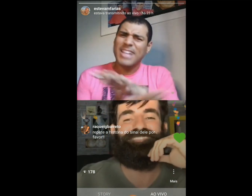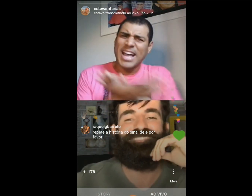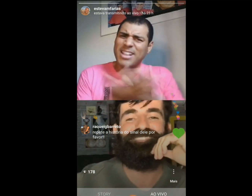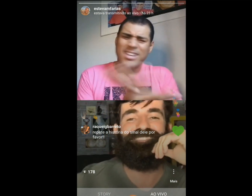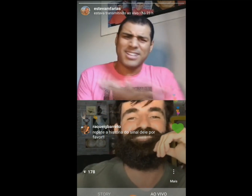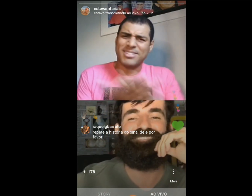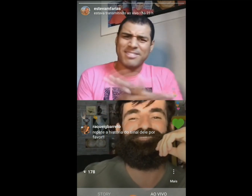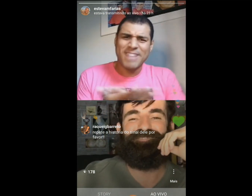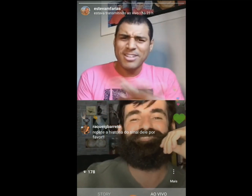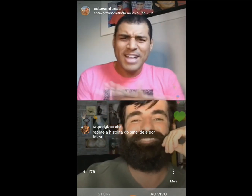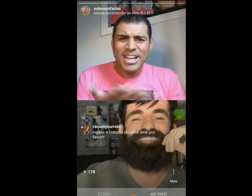nada.